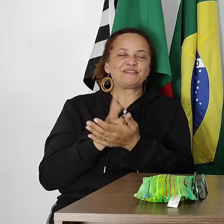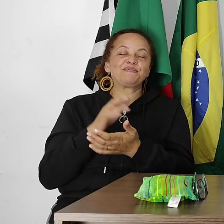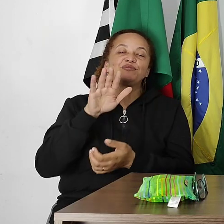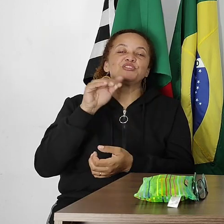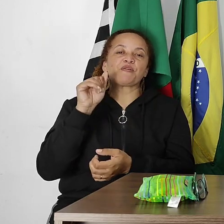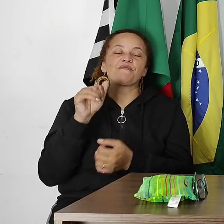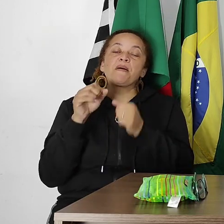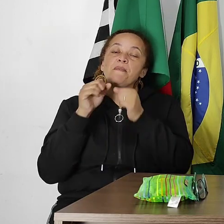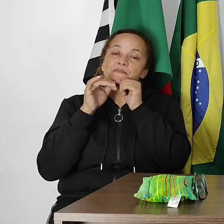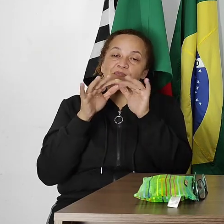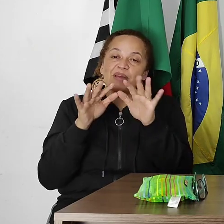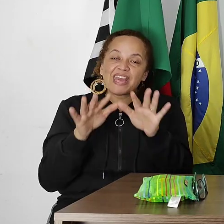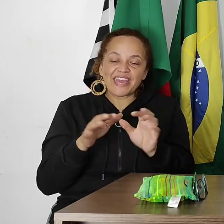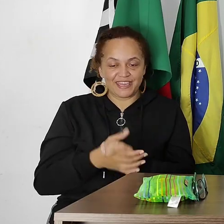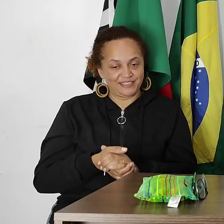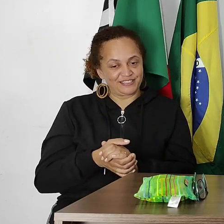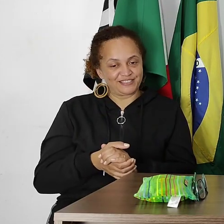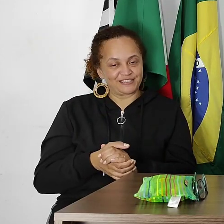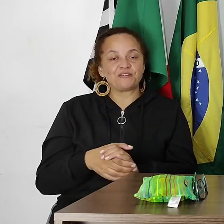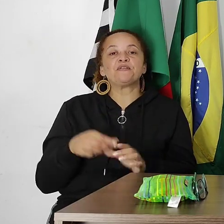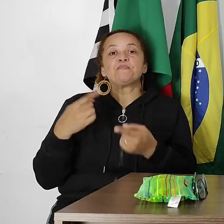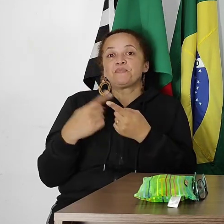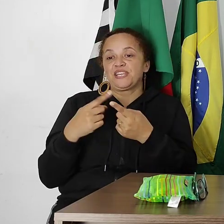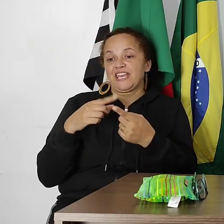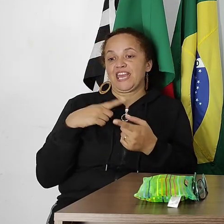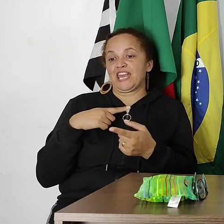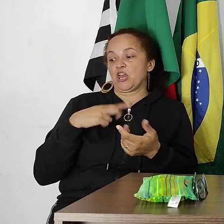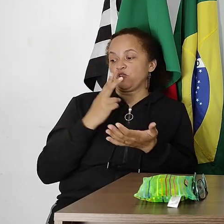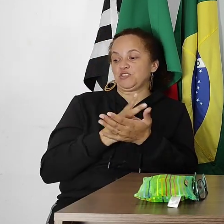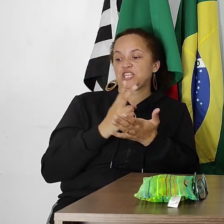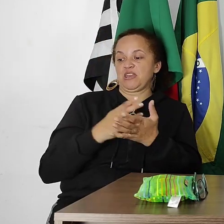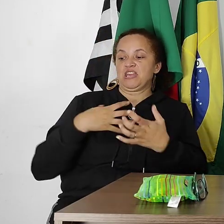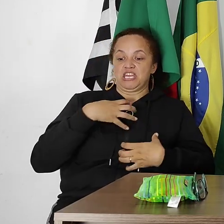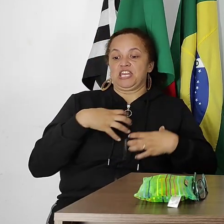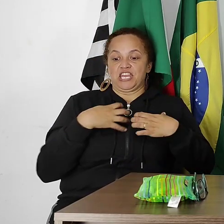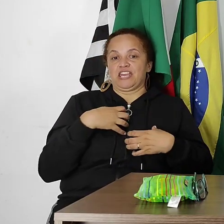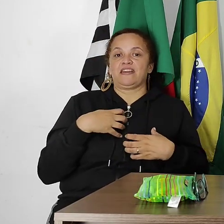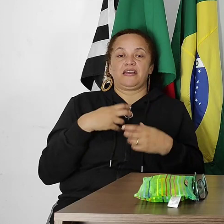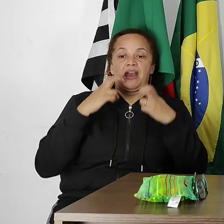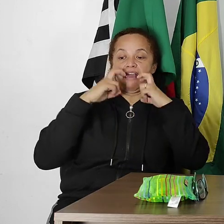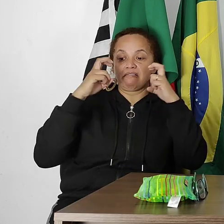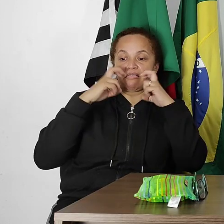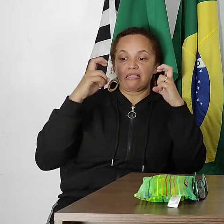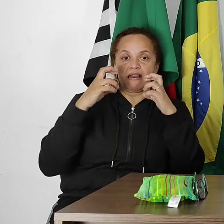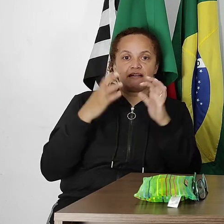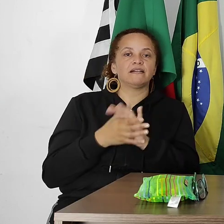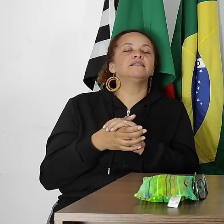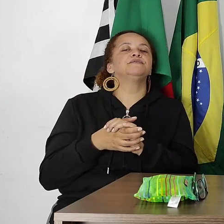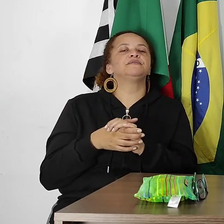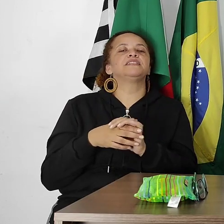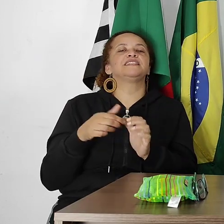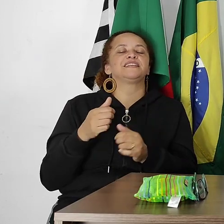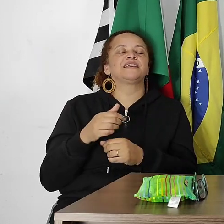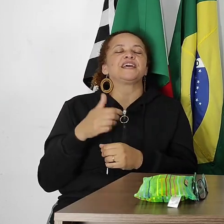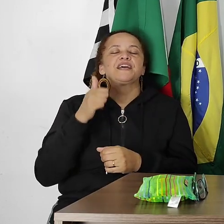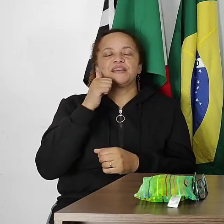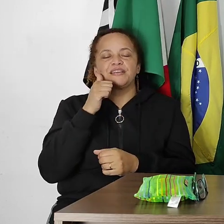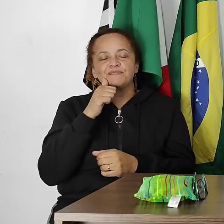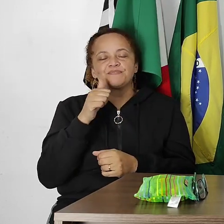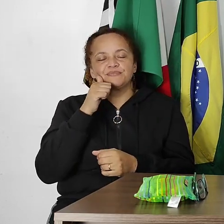eu era apavorada, eu era aquela mulher muito barraqueira, então eu não levava desaforo para casa, e ela teve